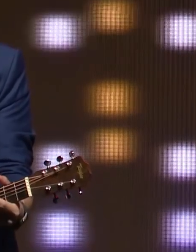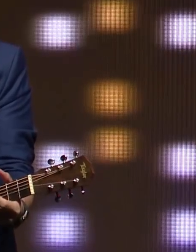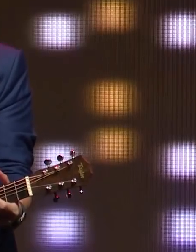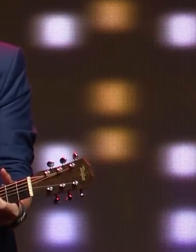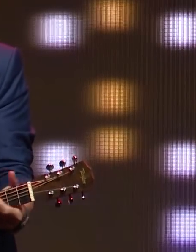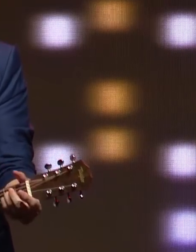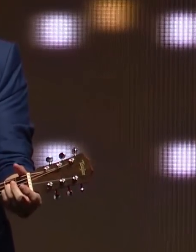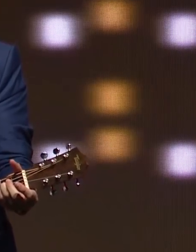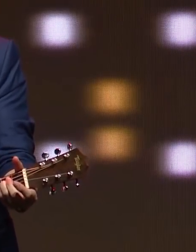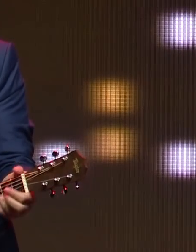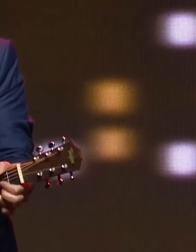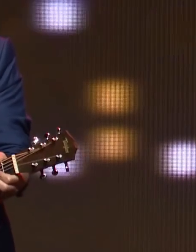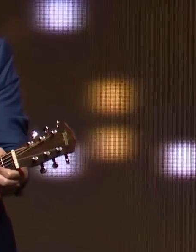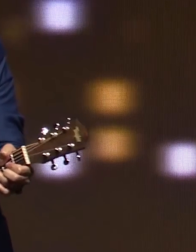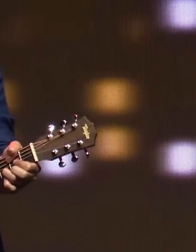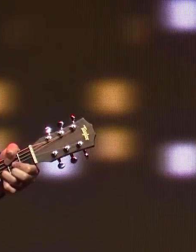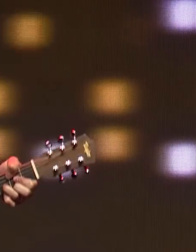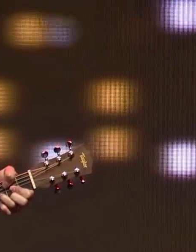bertepuk tangan,